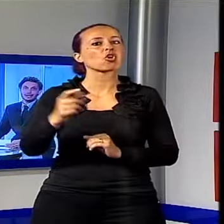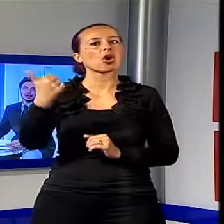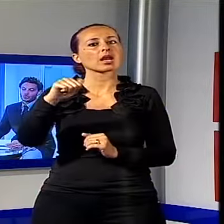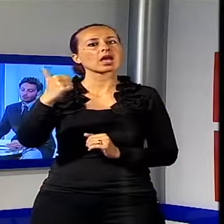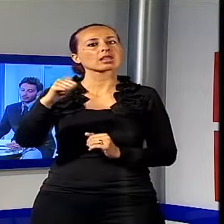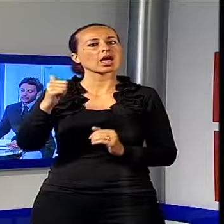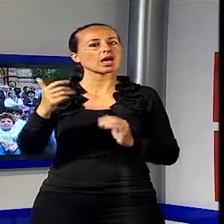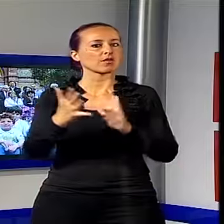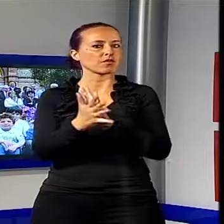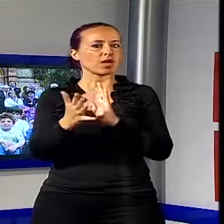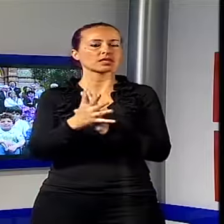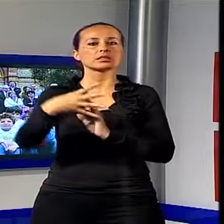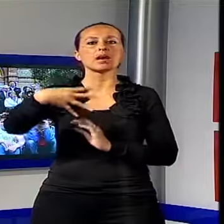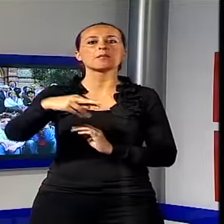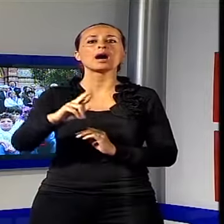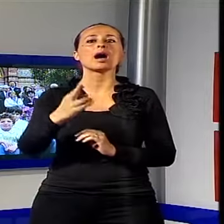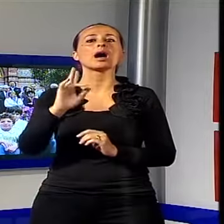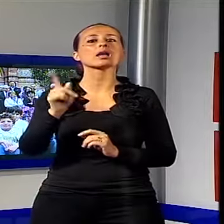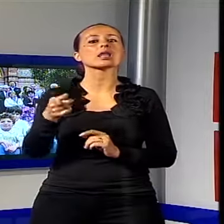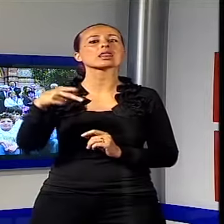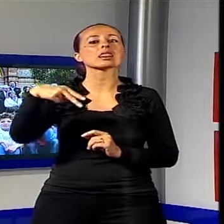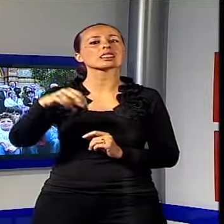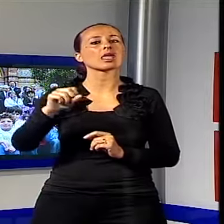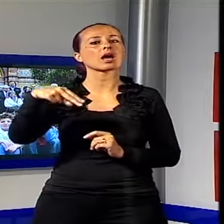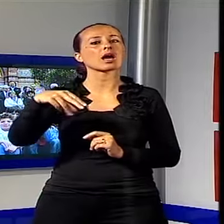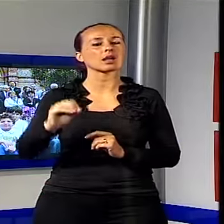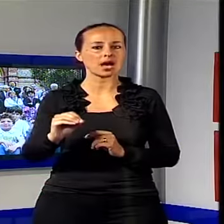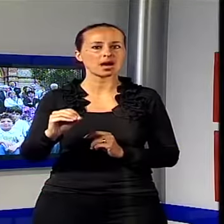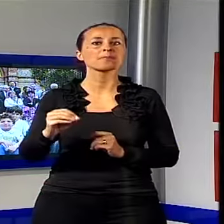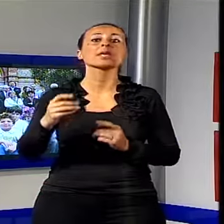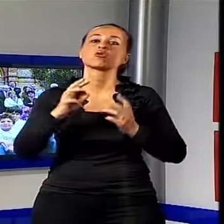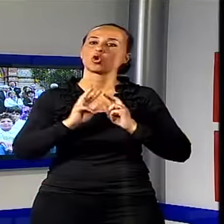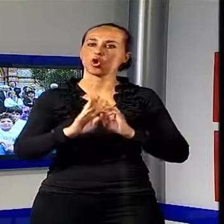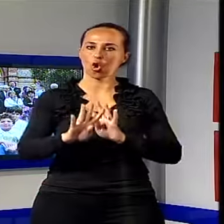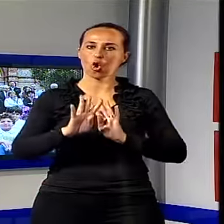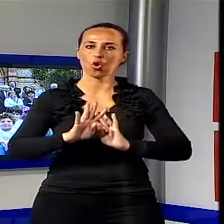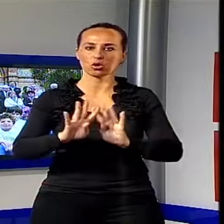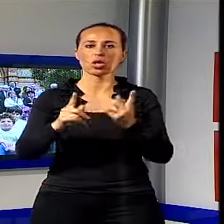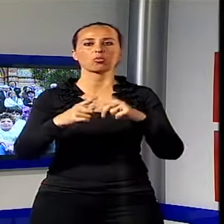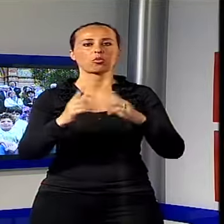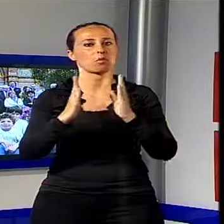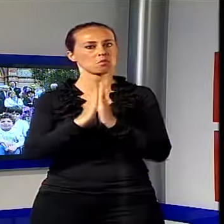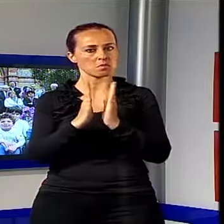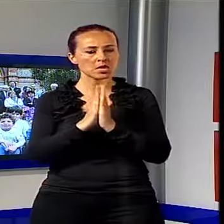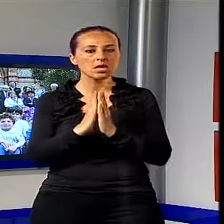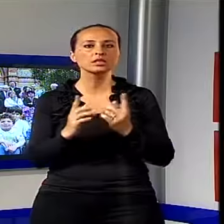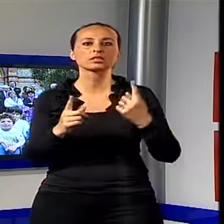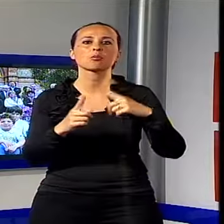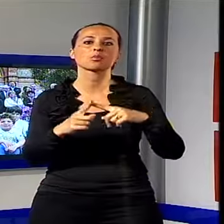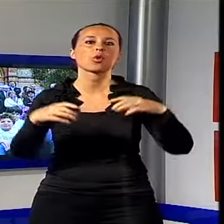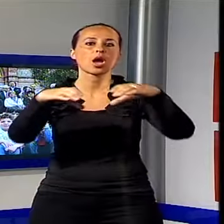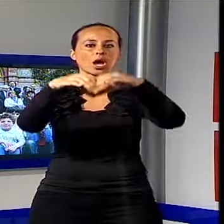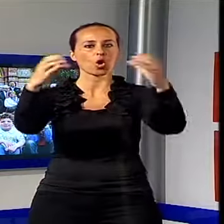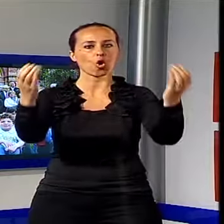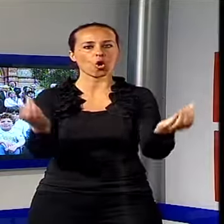nel comune di Camaiore, come da tradizione, un corteo, una santa messa e poi la deposizione di una corona d